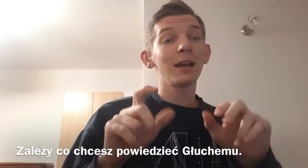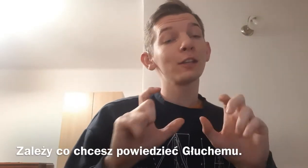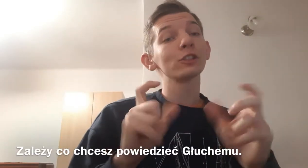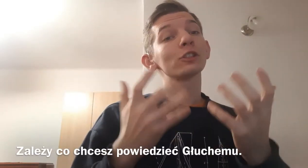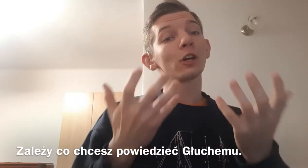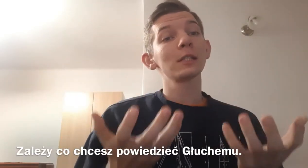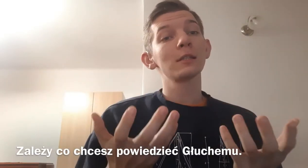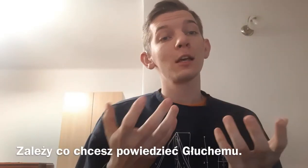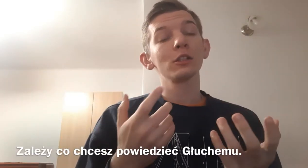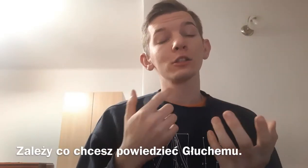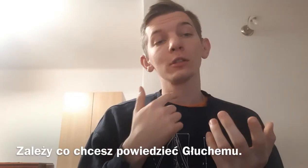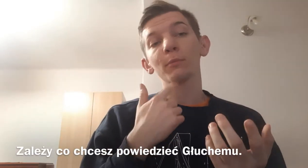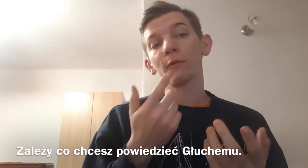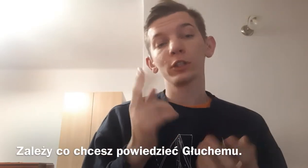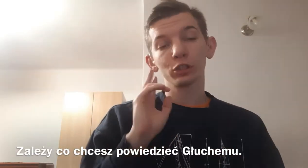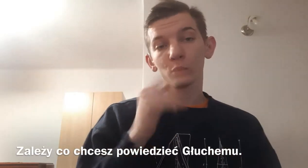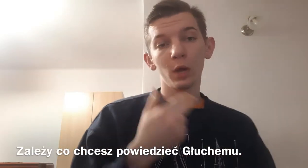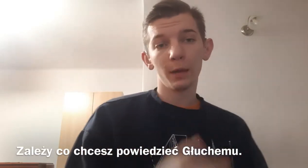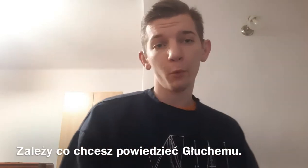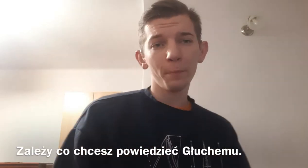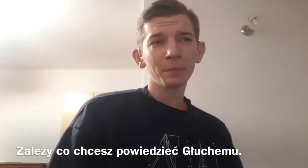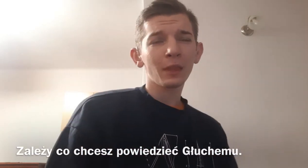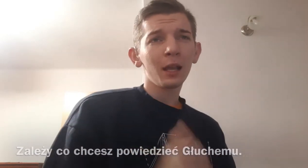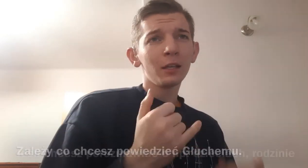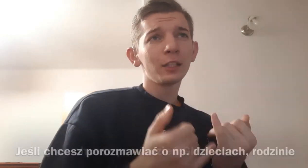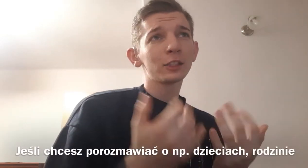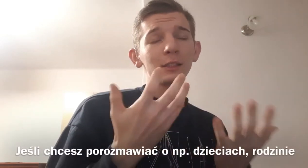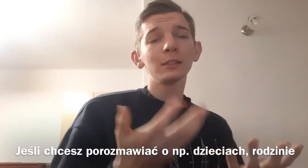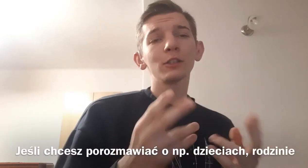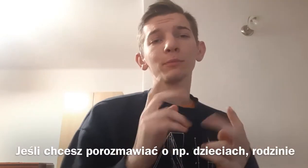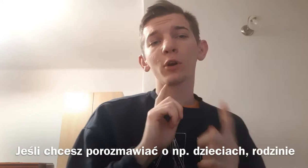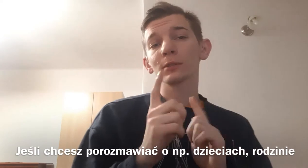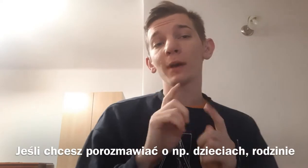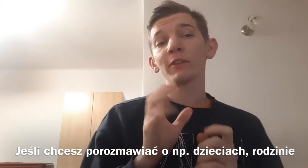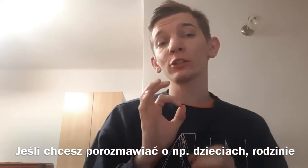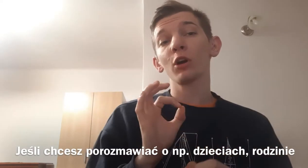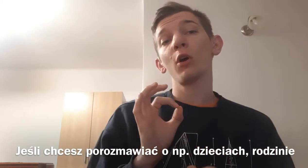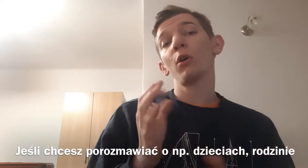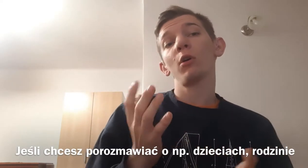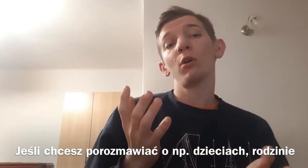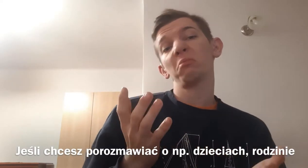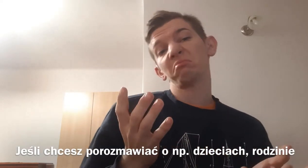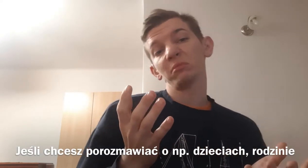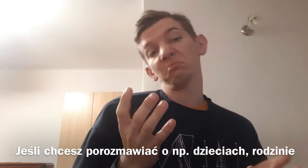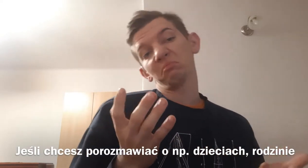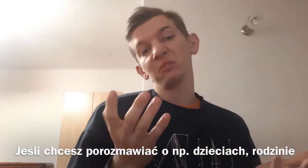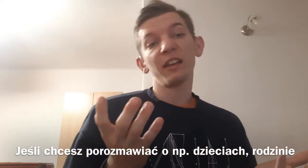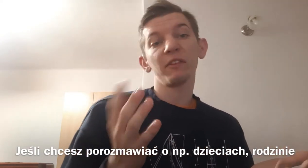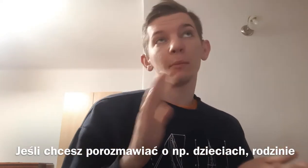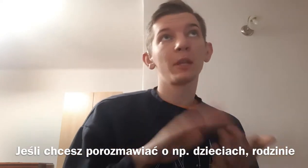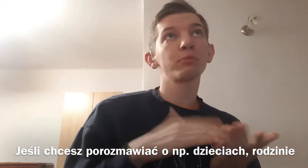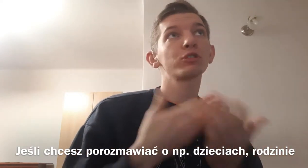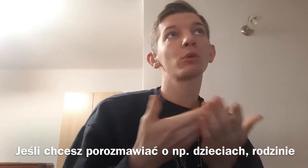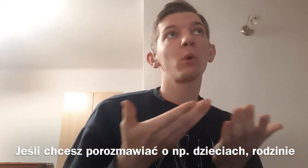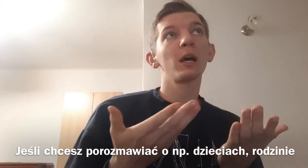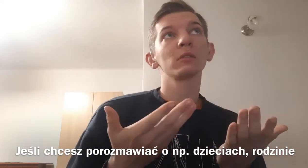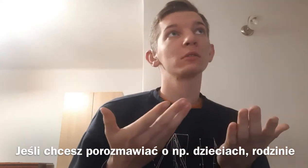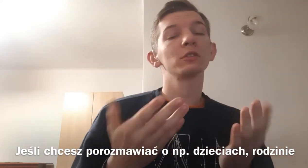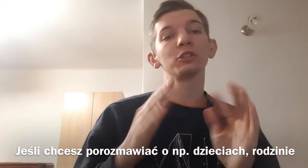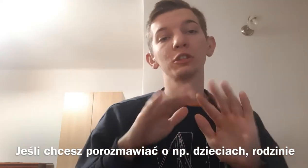Zależy, co chcesz powiedzieć głuchemu. Jeśli chcesz porozmawiać o, nie wiem, na przykład